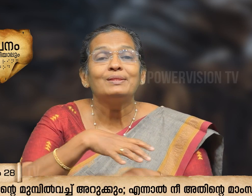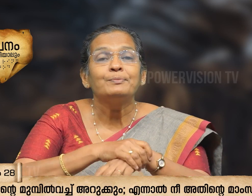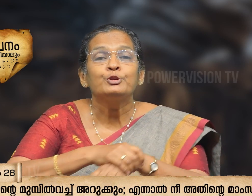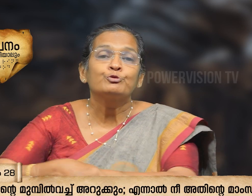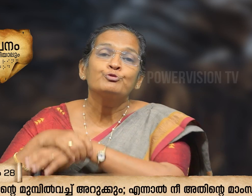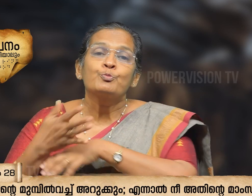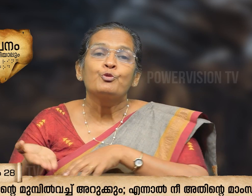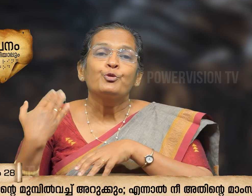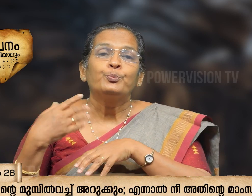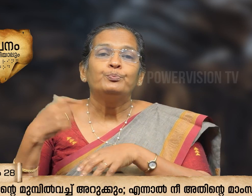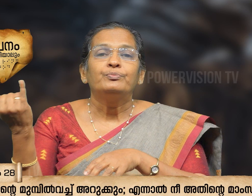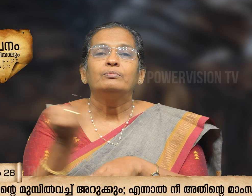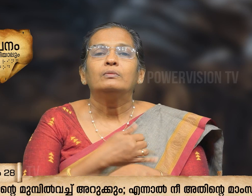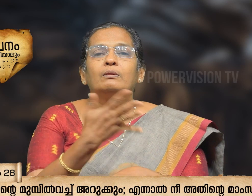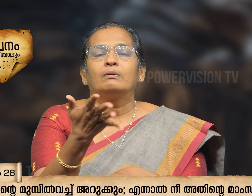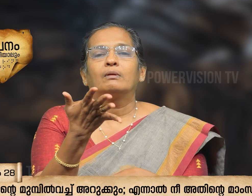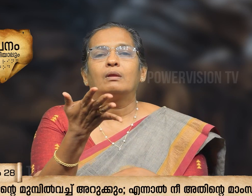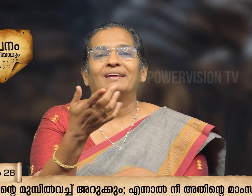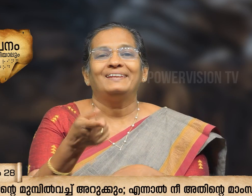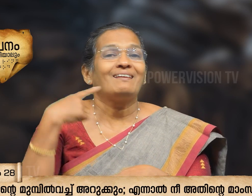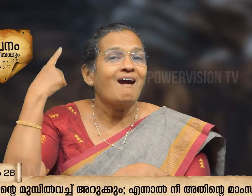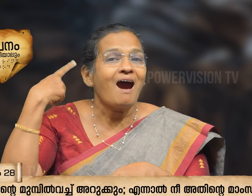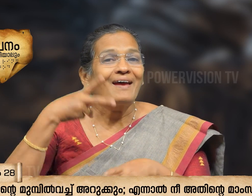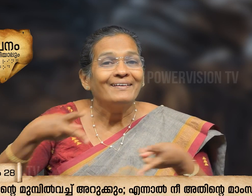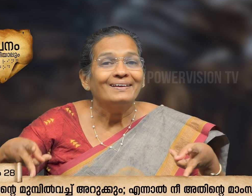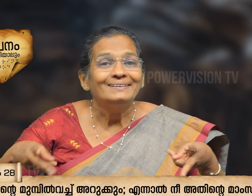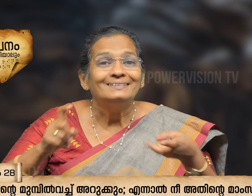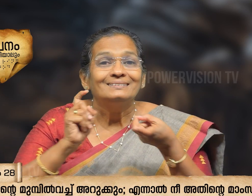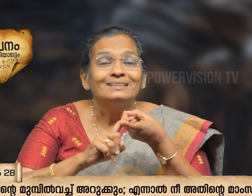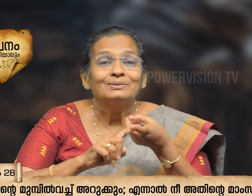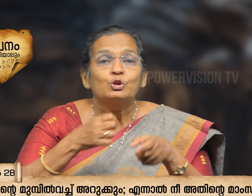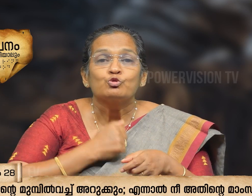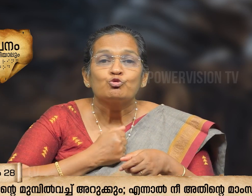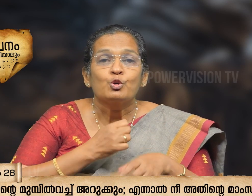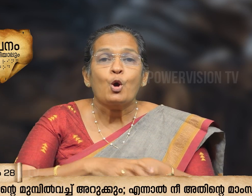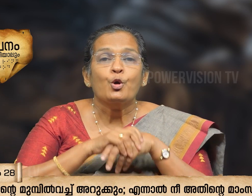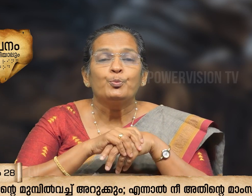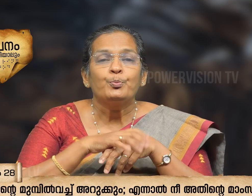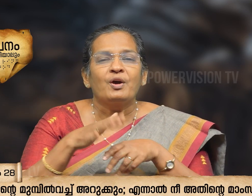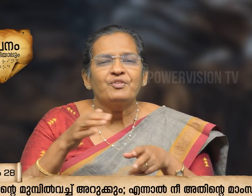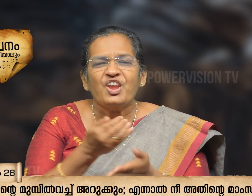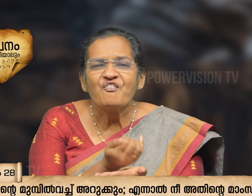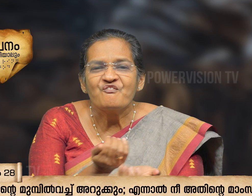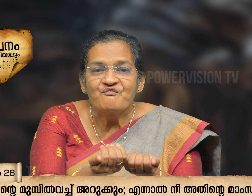നിന്ന് പിടിച്ചുകൊണ്ടുപോകും, തിരികെ കിട്ടുകയില്ല. നിന്റെ ആടുകൾ ശത്രുക്കൾക്ക് കൈവശമാകും, അവയെ